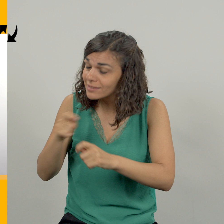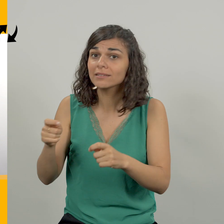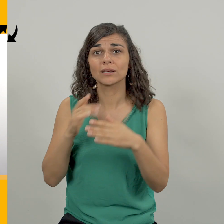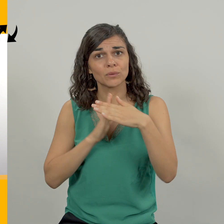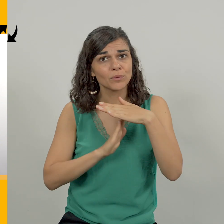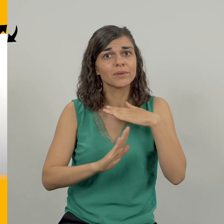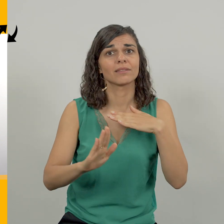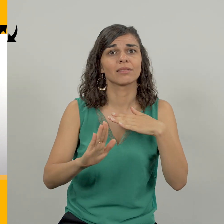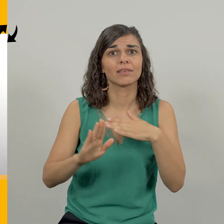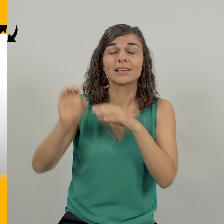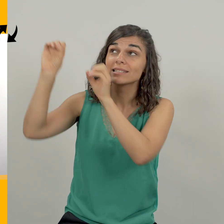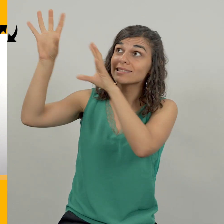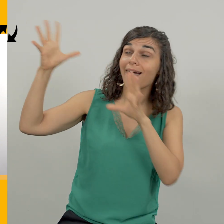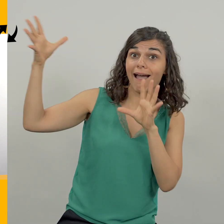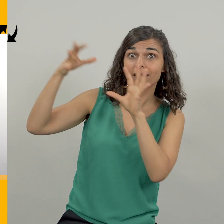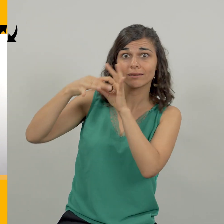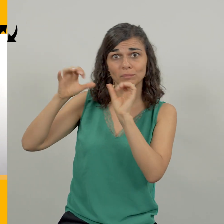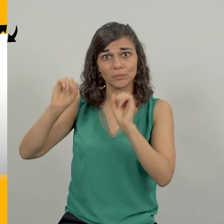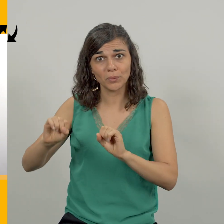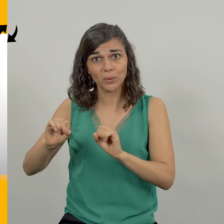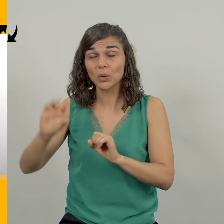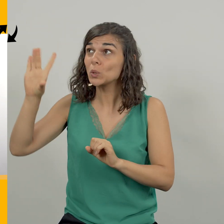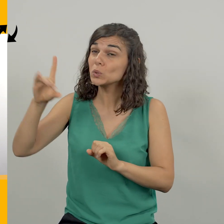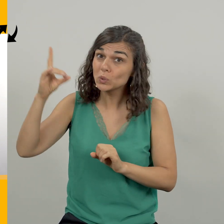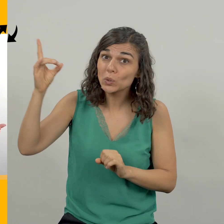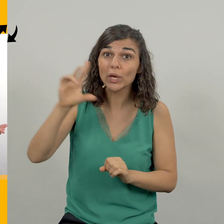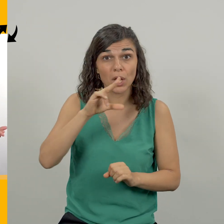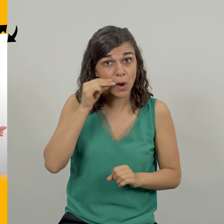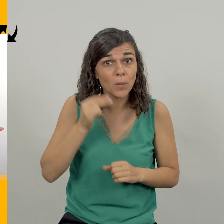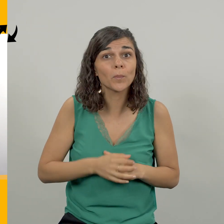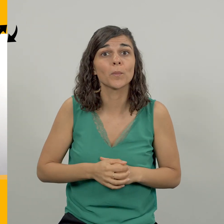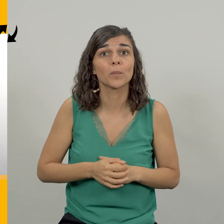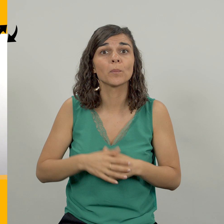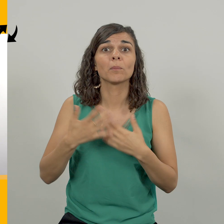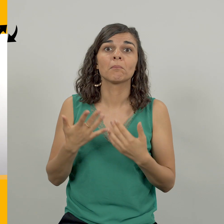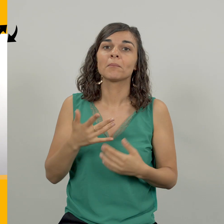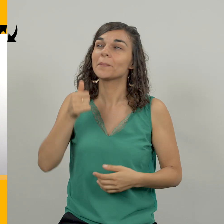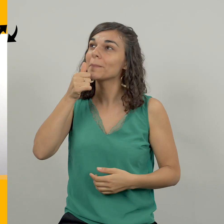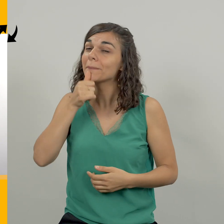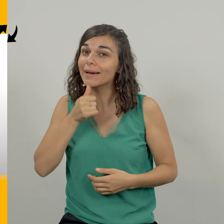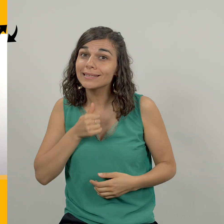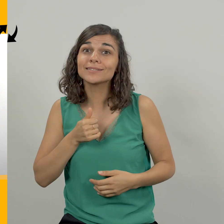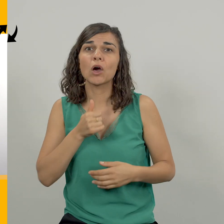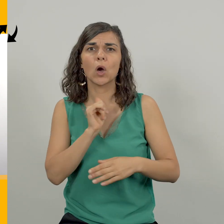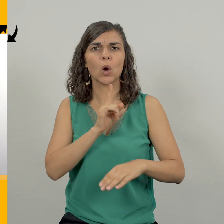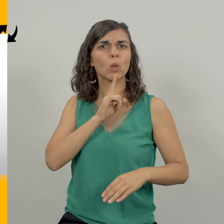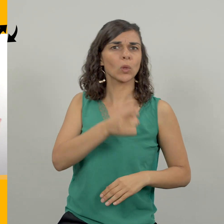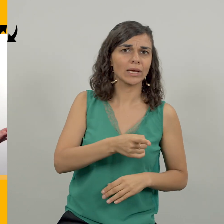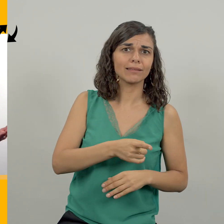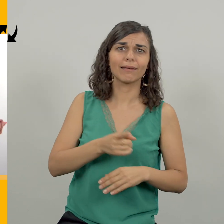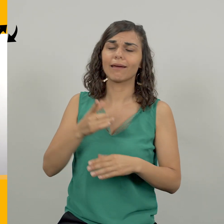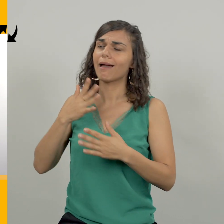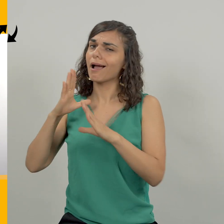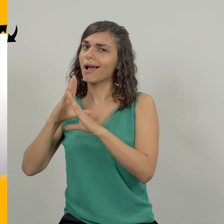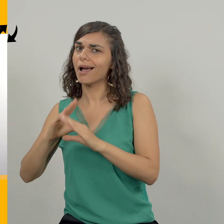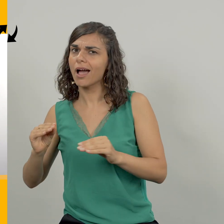saint et accessible, Dieu et homme, patience et autorité, calme et colère,